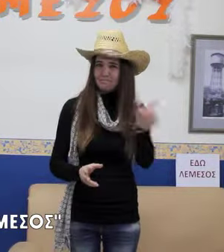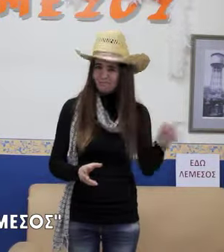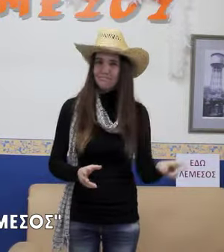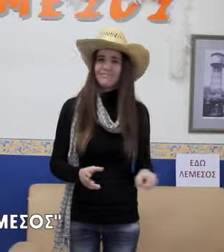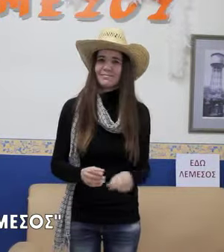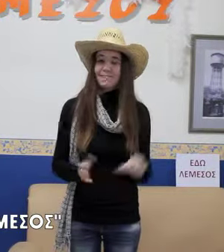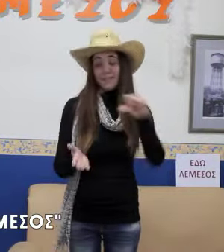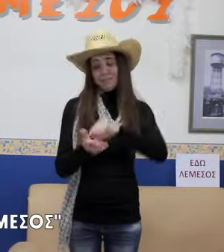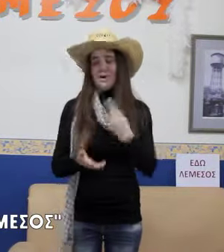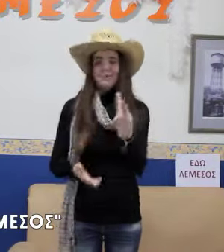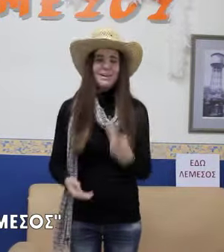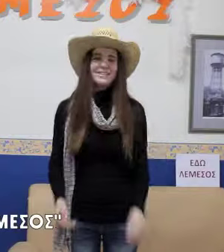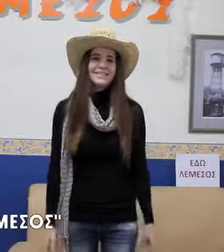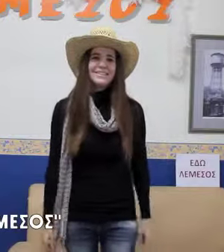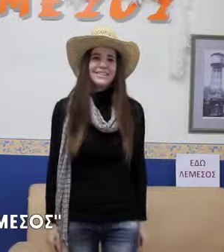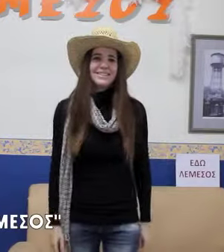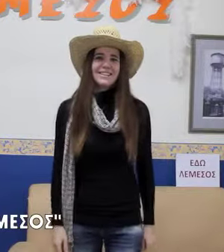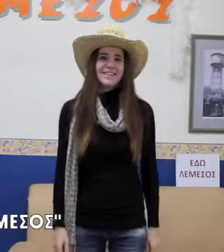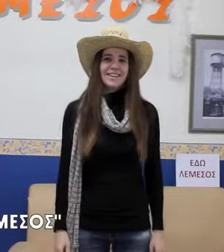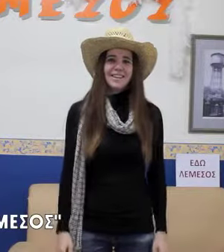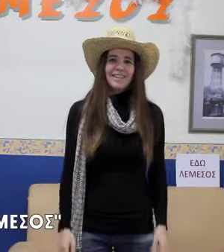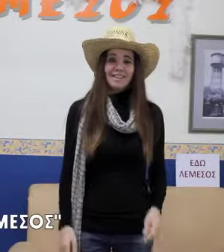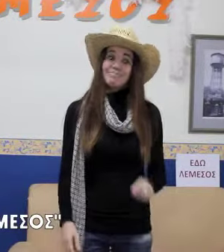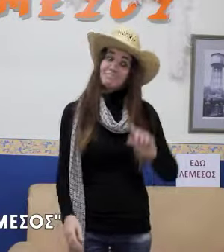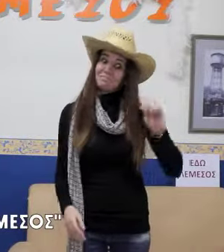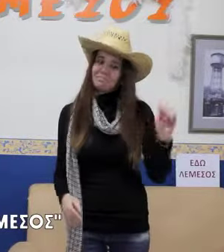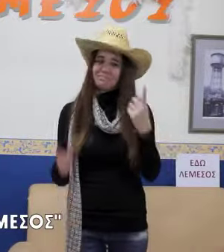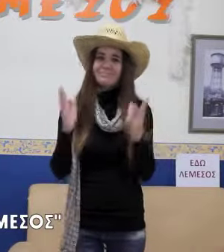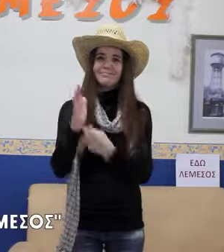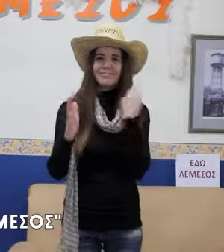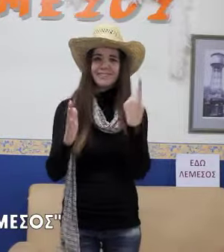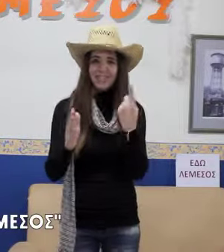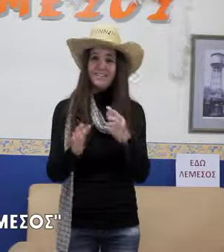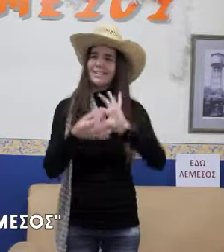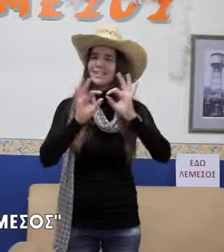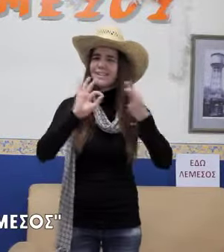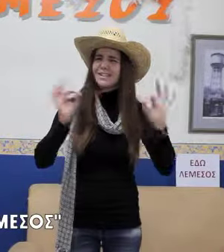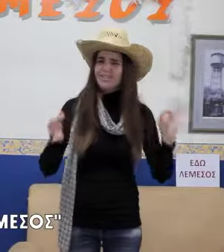στην πόλη μας. Για πρώτη φορά στην ιστορία του θεσμού